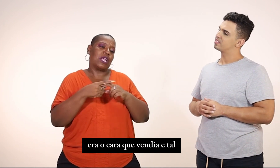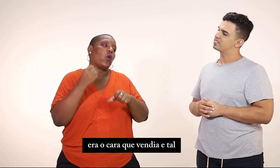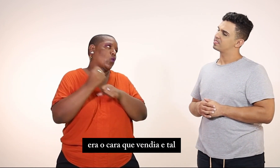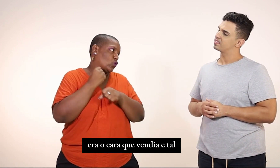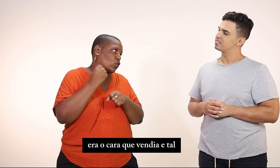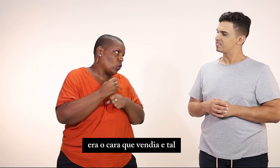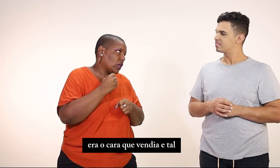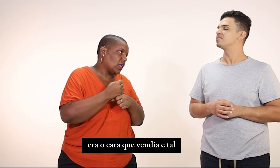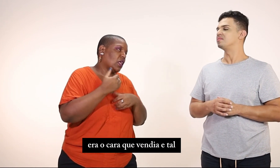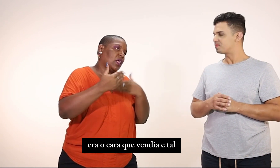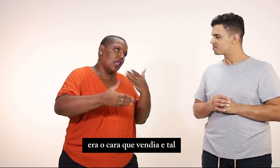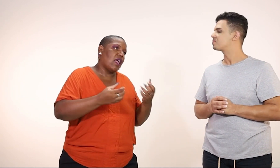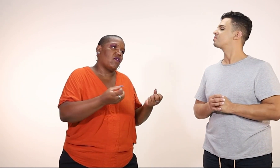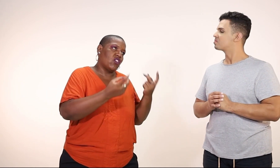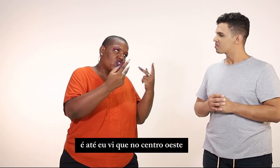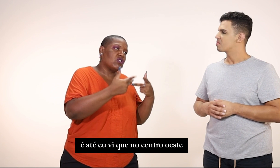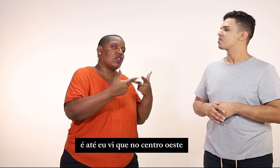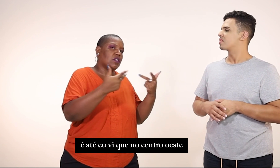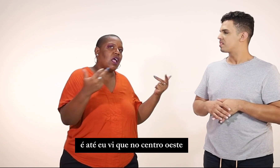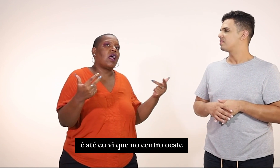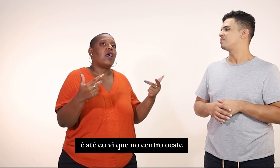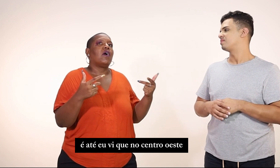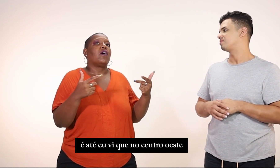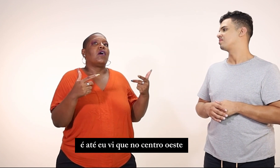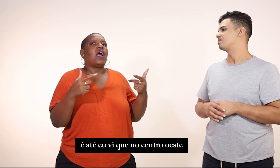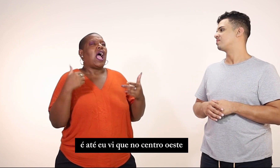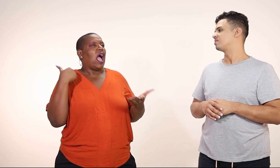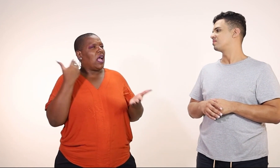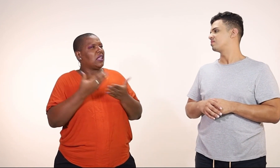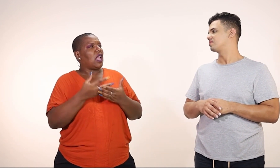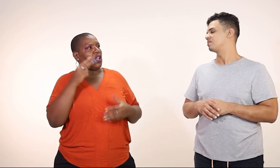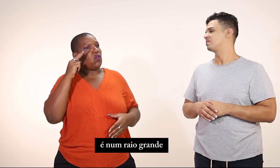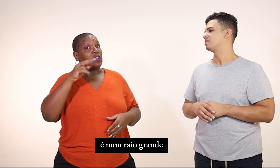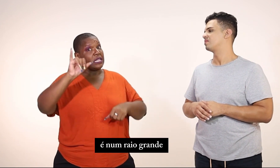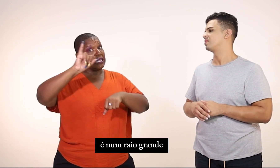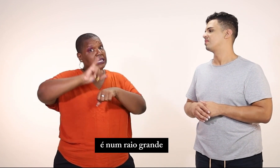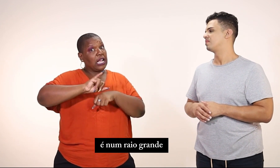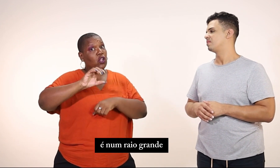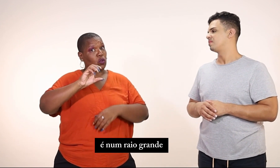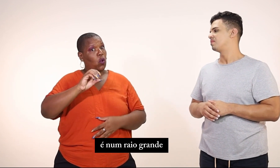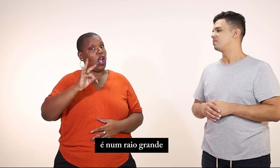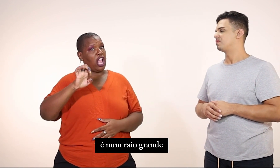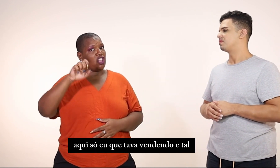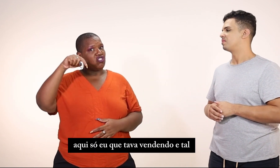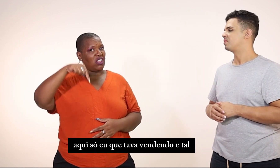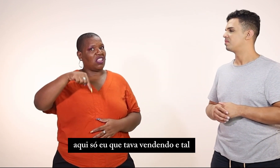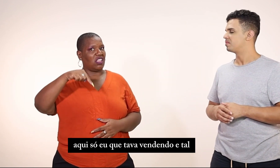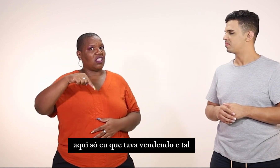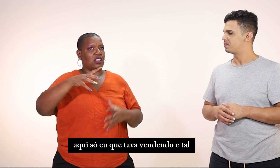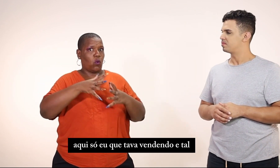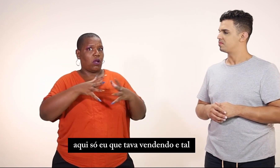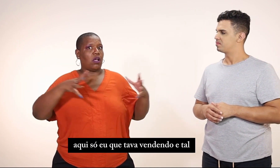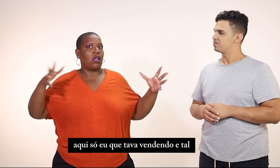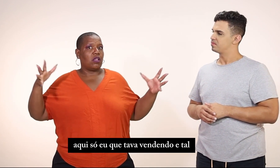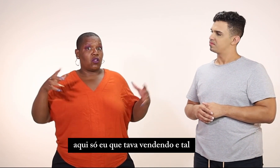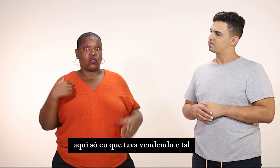cara que vendia e tal. E até eu vi que no Centro-Oeste, num raio grande aqui, só eu que tava vendendo e